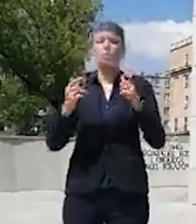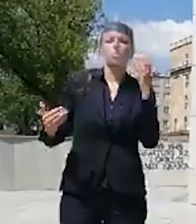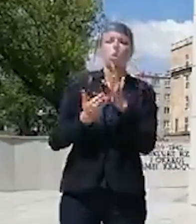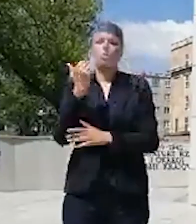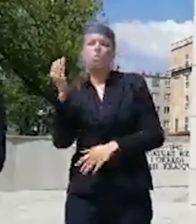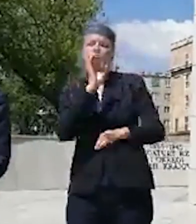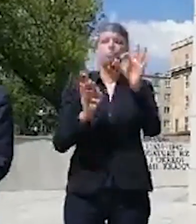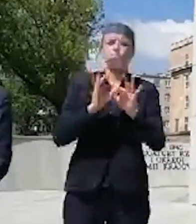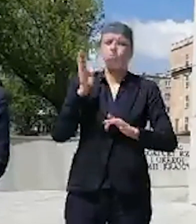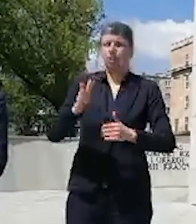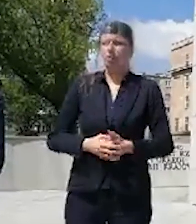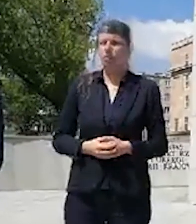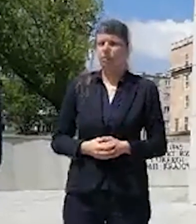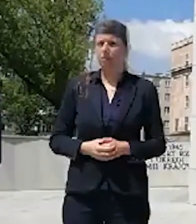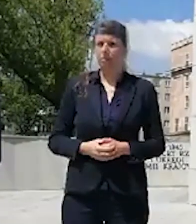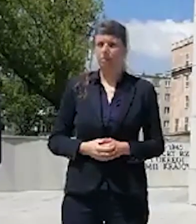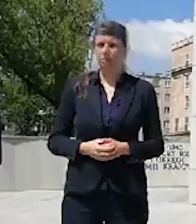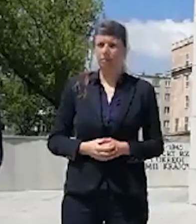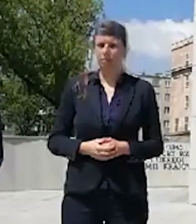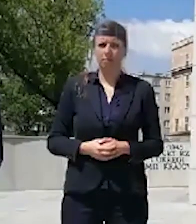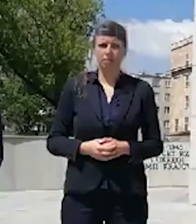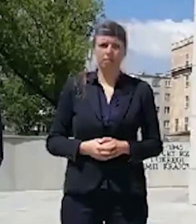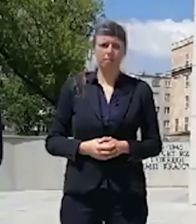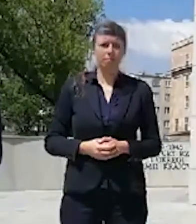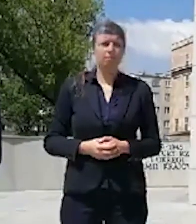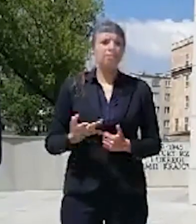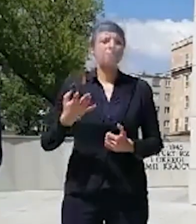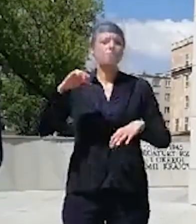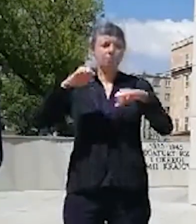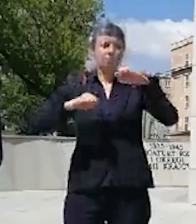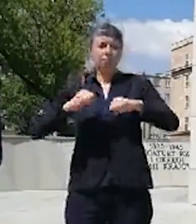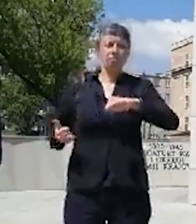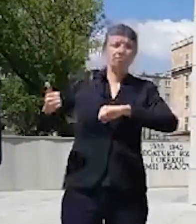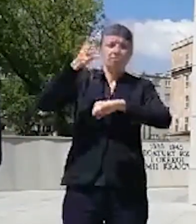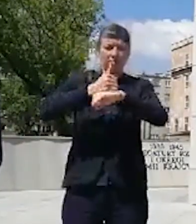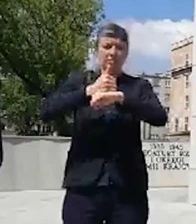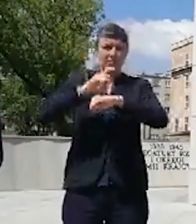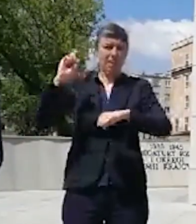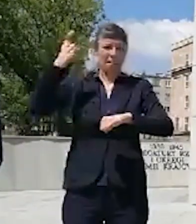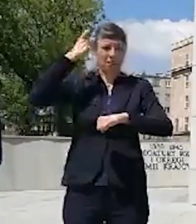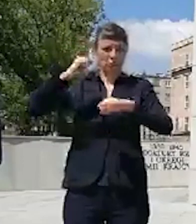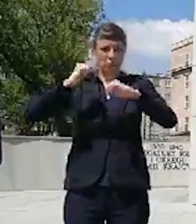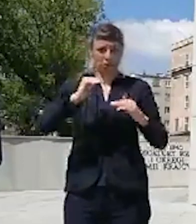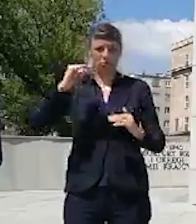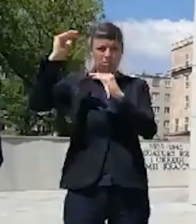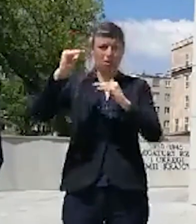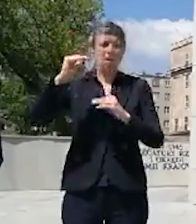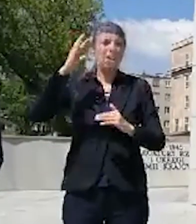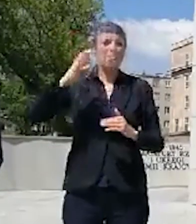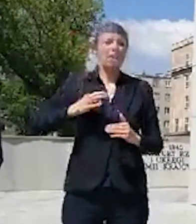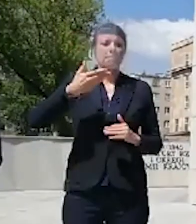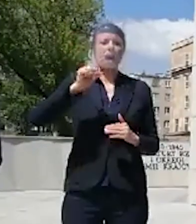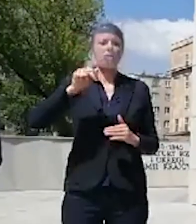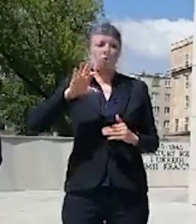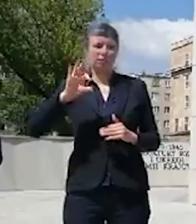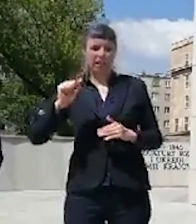Sądu Najwyższego została powołana sędzia Małgorzata Manowska. Jak pan patrzy na to powołanie? Ja bardzo jasno i wyraźnie mówiłem, że